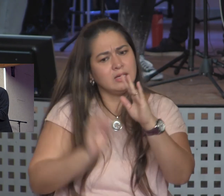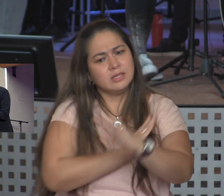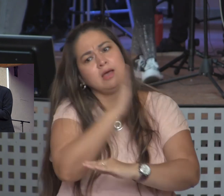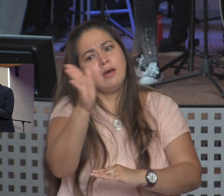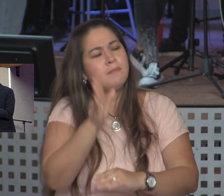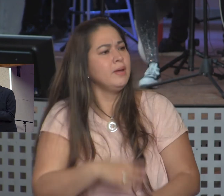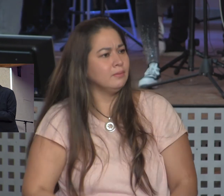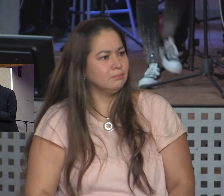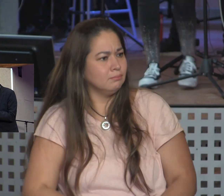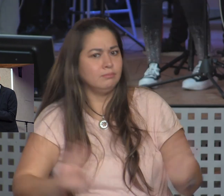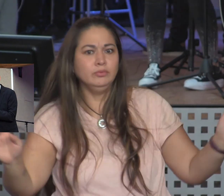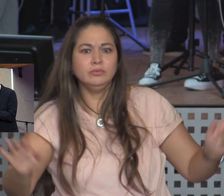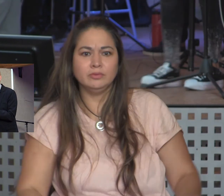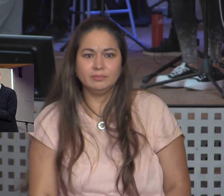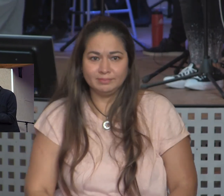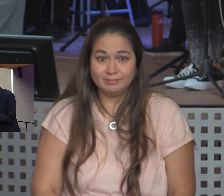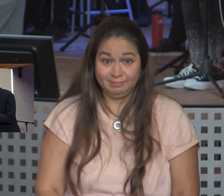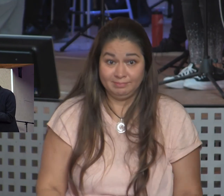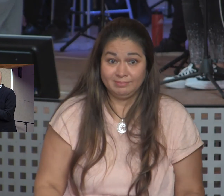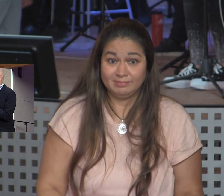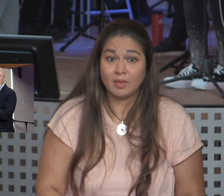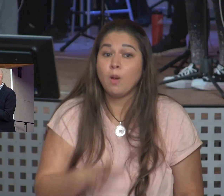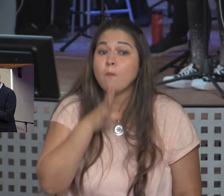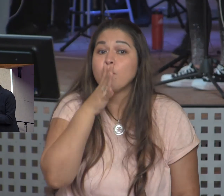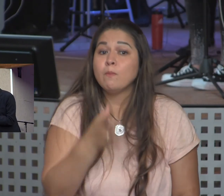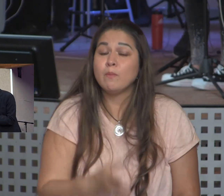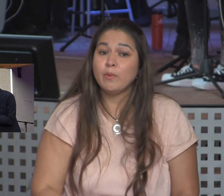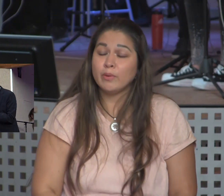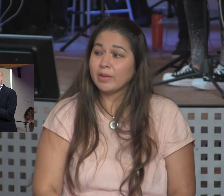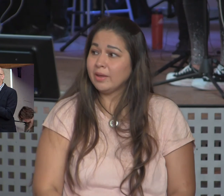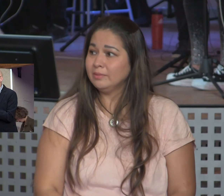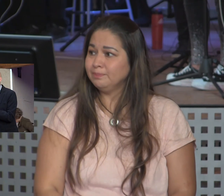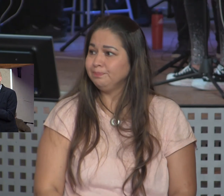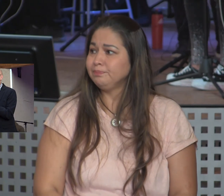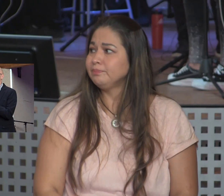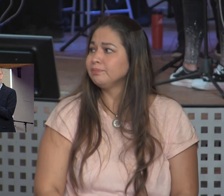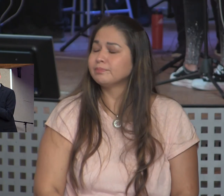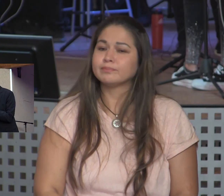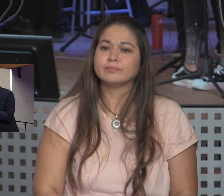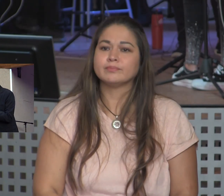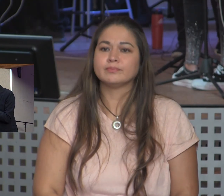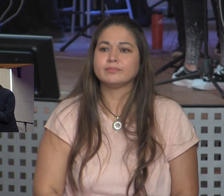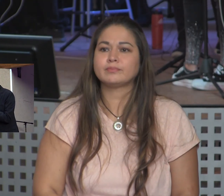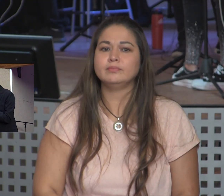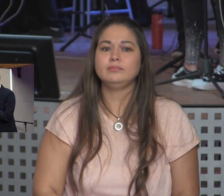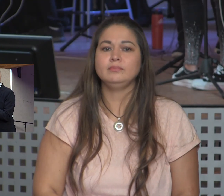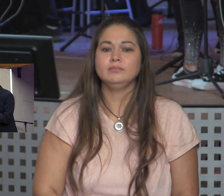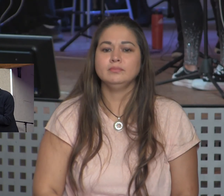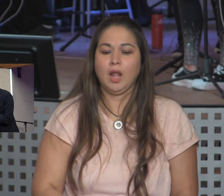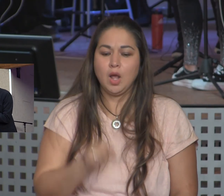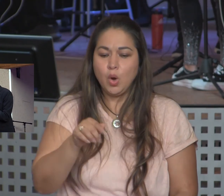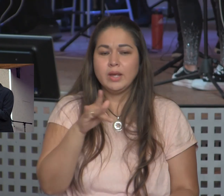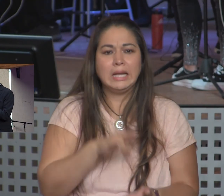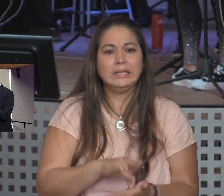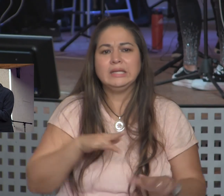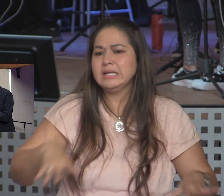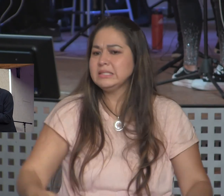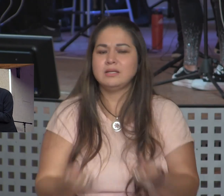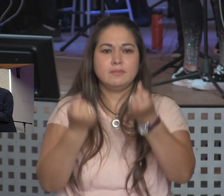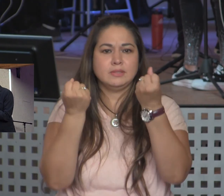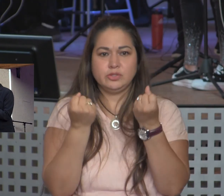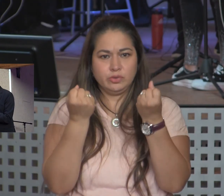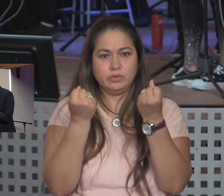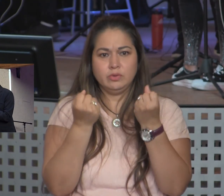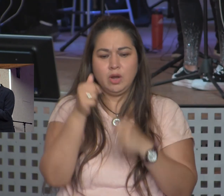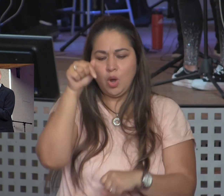que no ha pasado por su casa? Probablemente mucho. Pero hoy es el día de salvación. Hoy es el día de